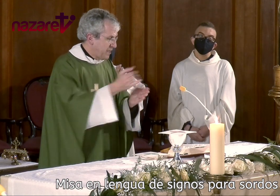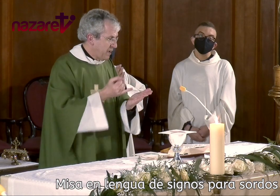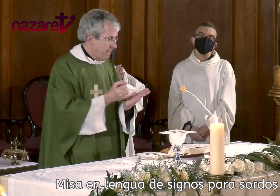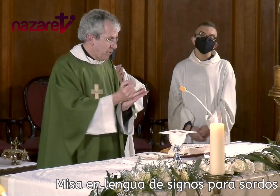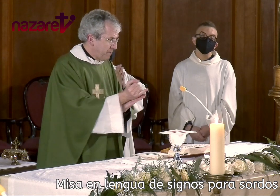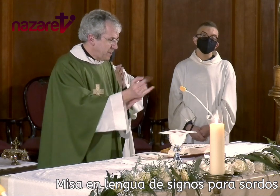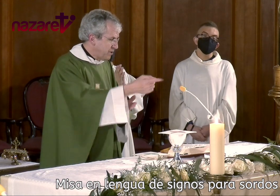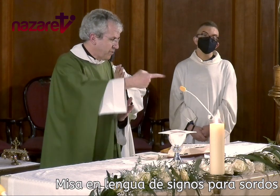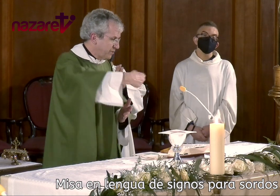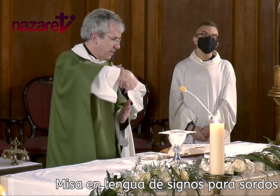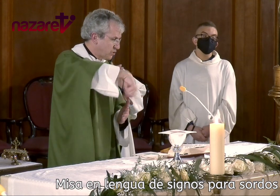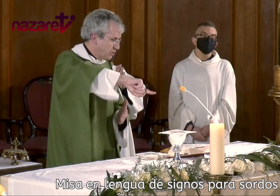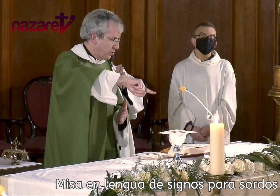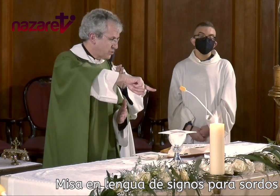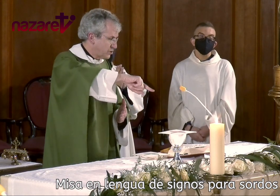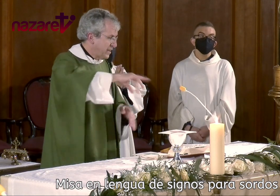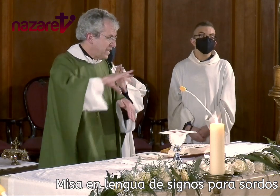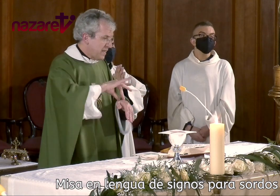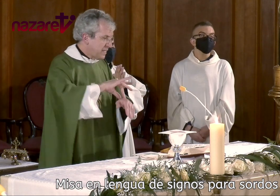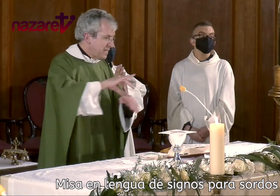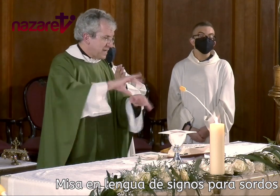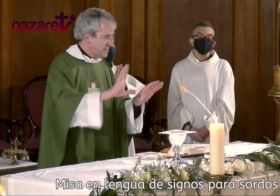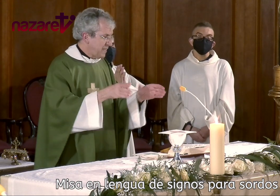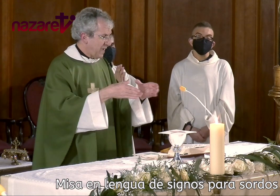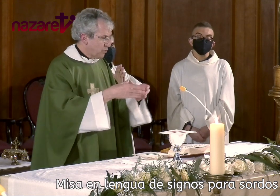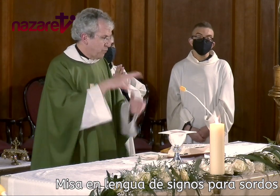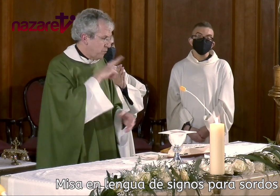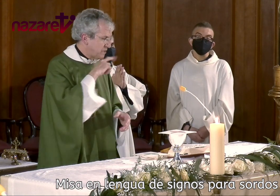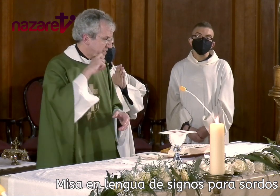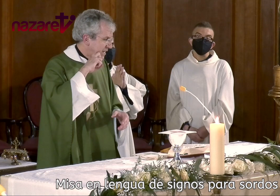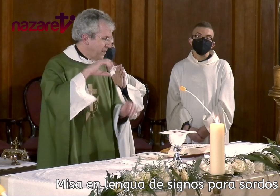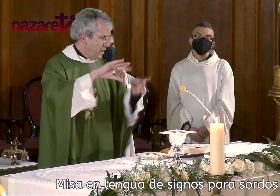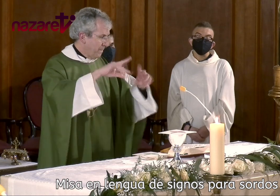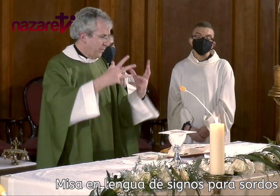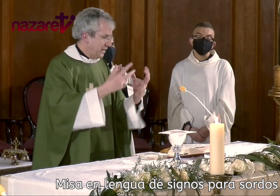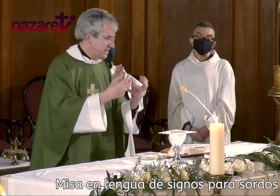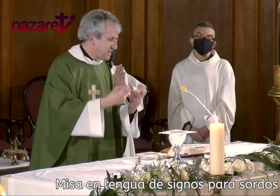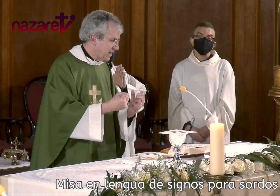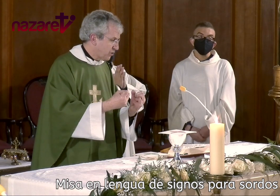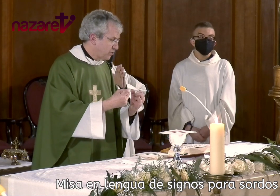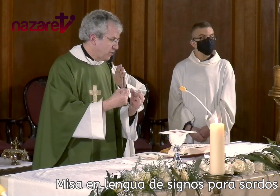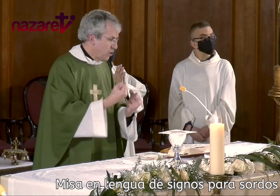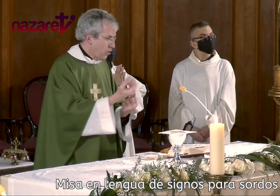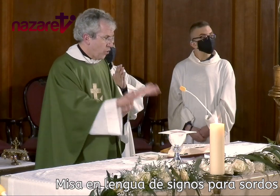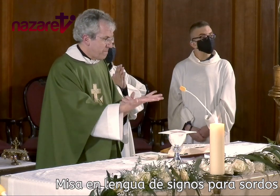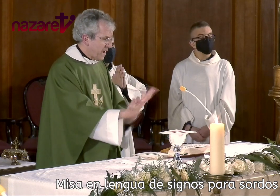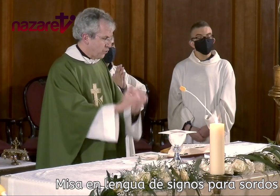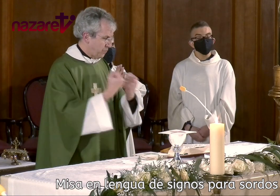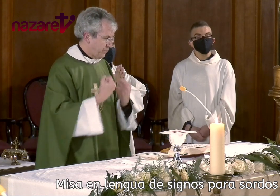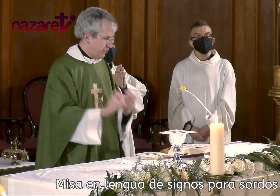por medio de nosotros guías que a tu pueblo israel por el desierto con mano poderosa